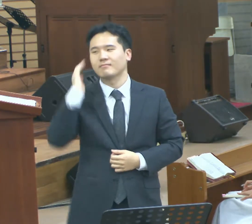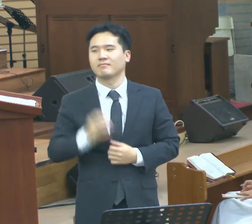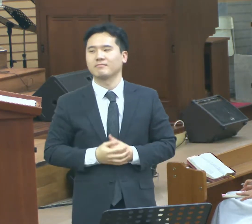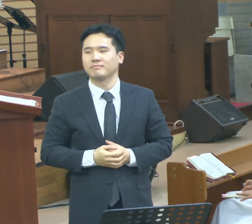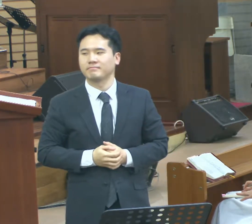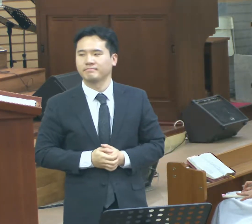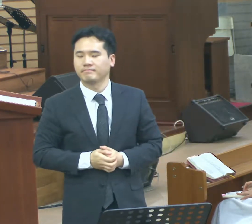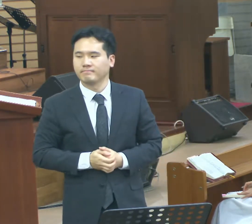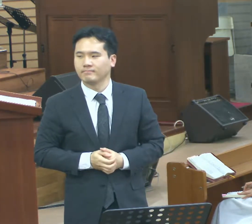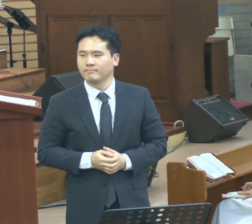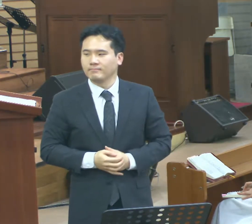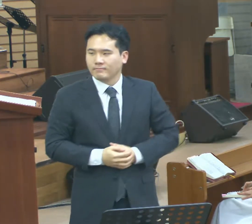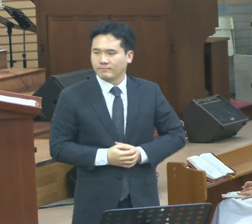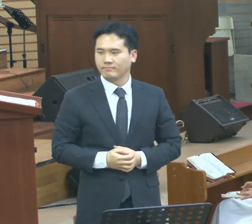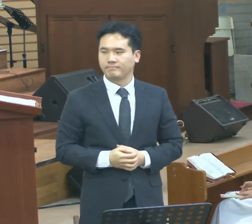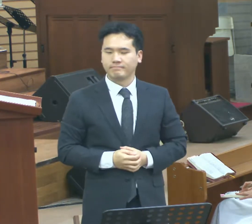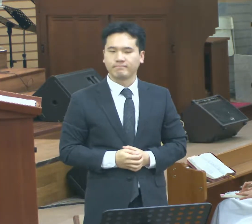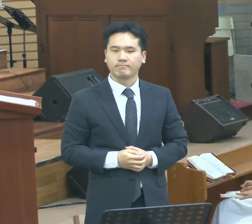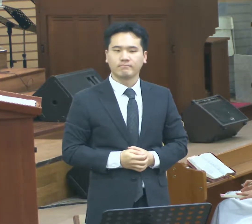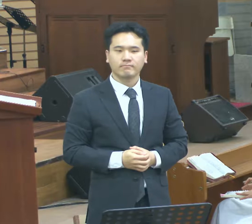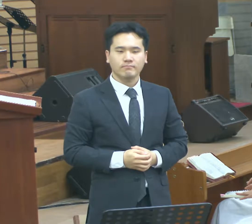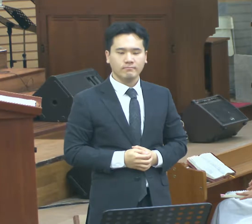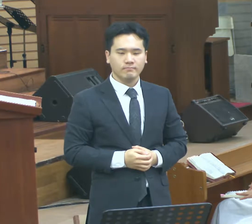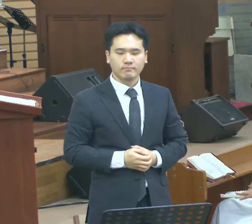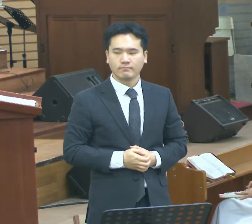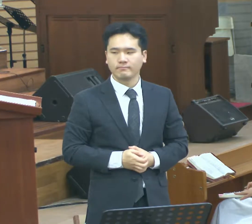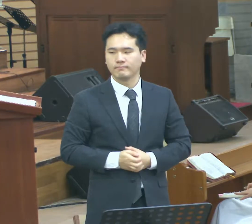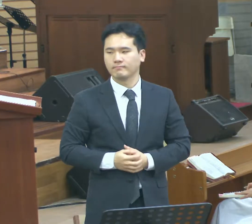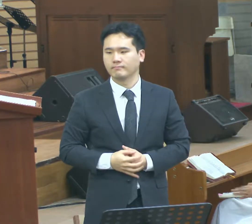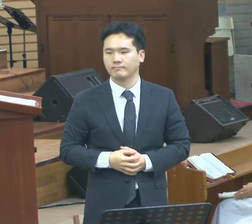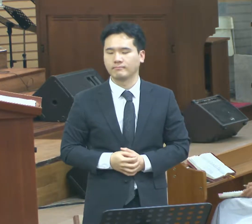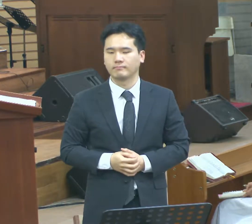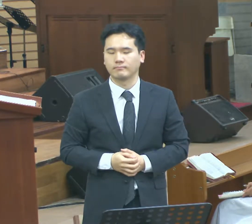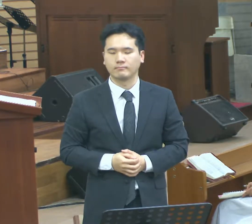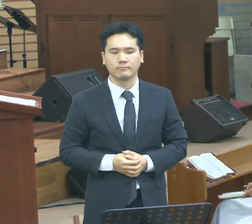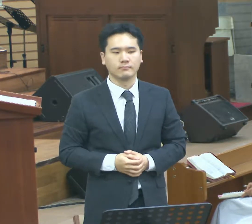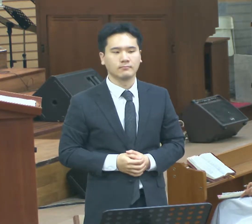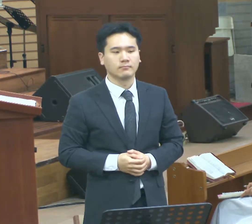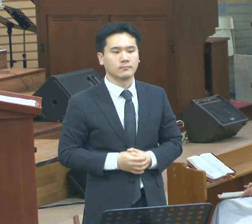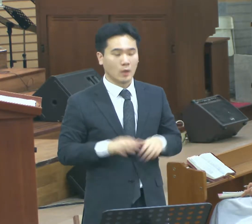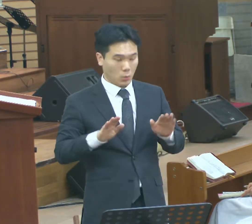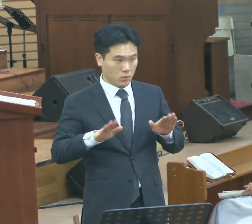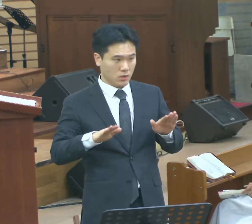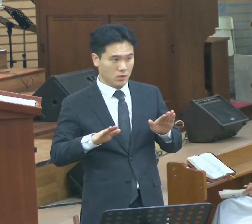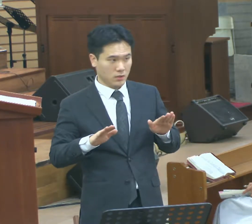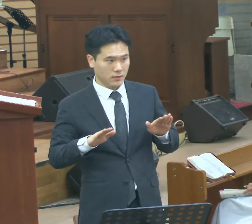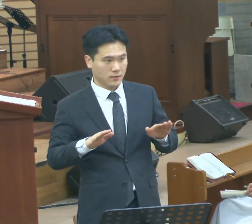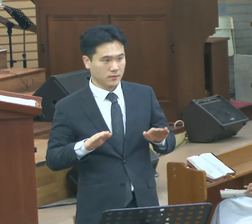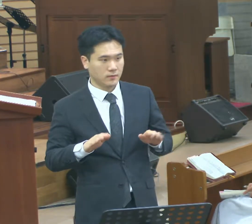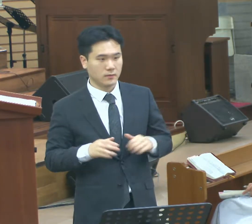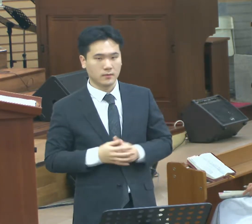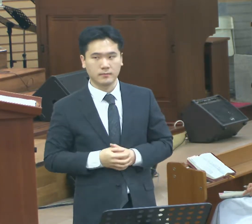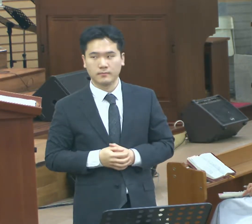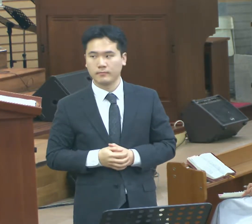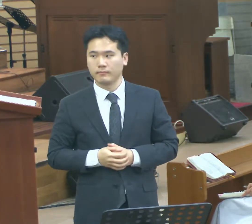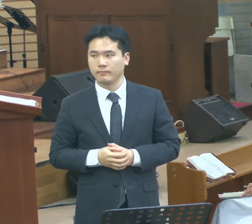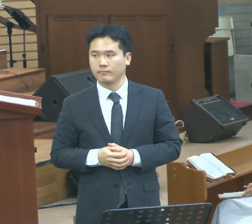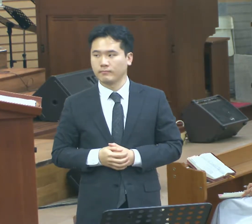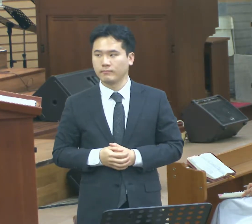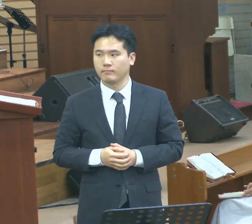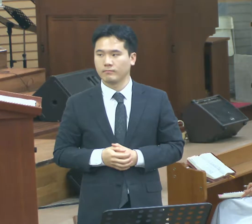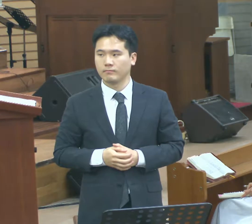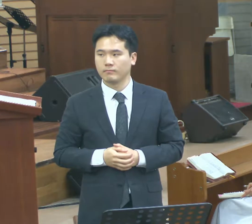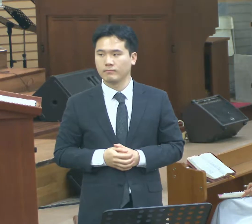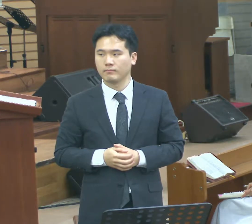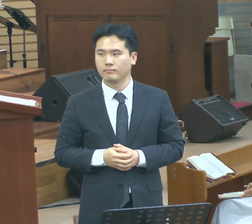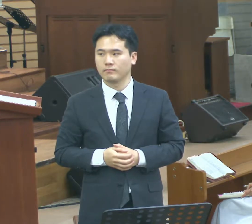소리로 하나님을 찬양하셔요. 때로는 공교하게 찬양하시고. 오늘도 사실은 음악성이 있는 사람만 아멘할 수